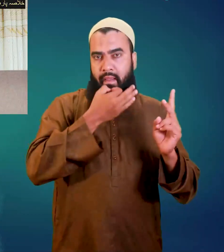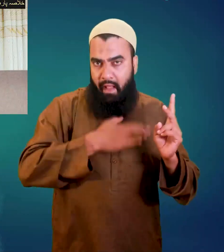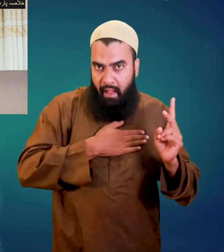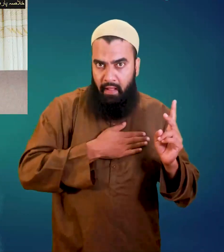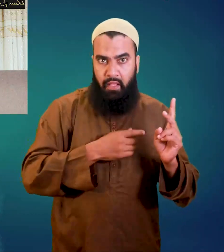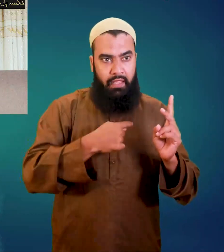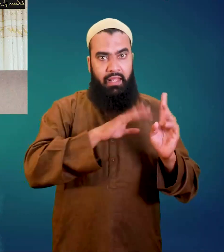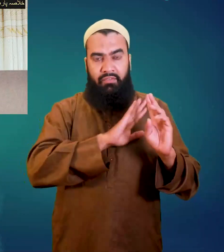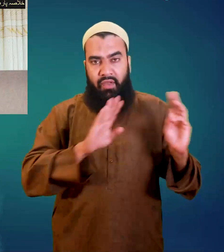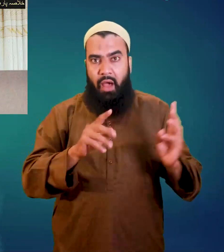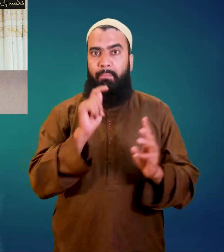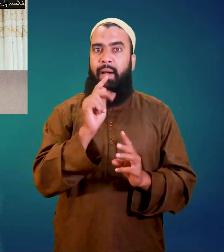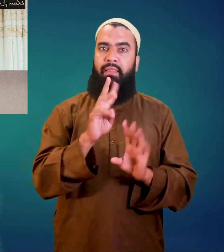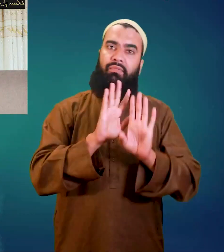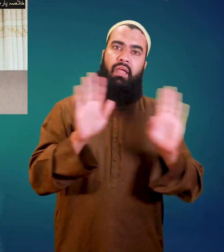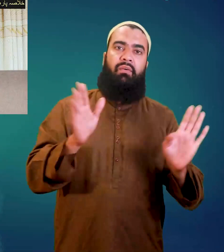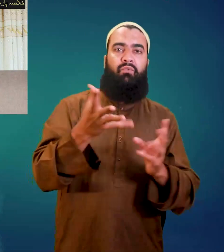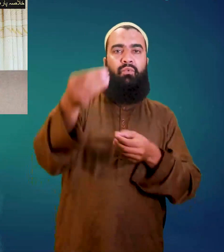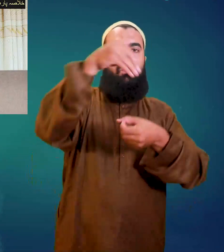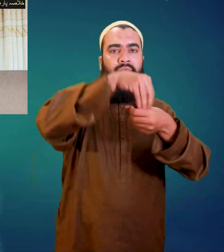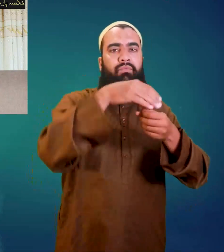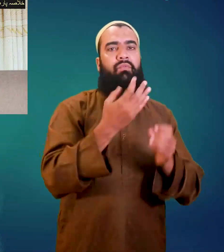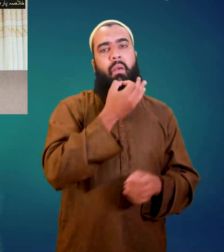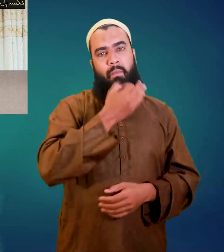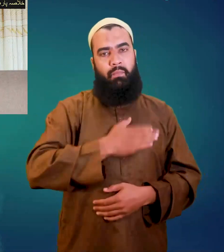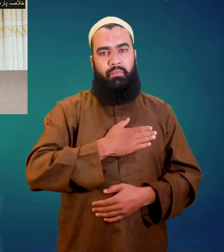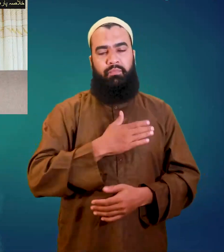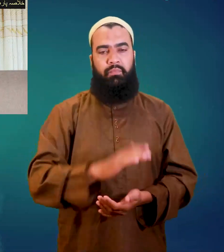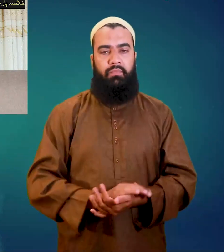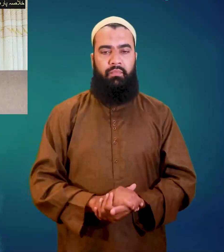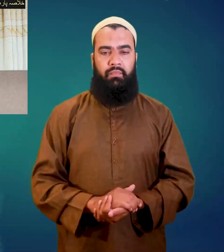منکم وعملوا الصالحات، اللہ تبارک و تعالی نے